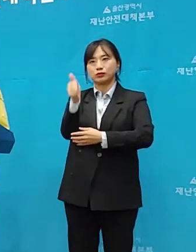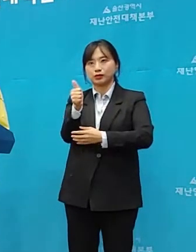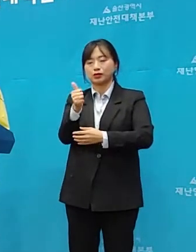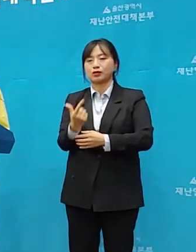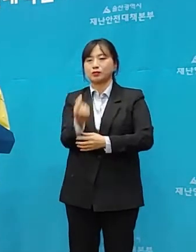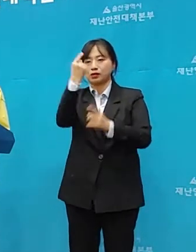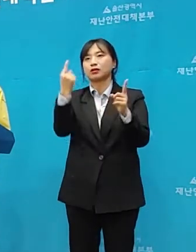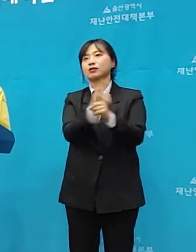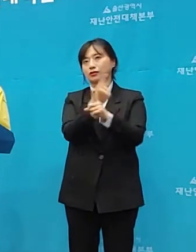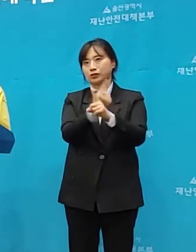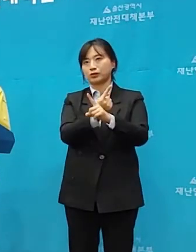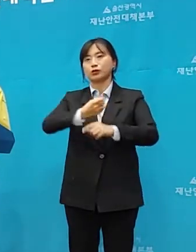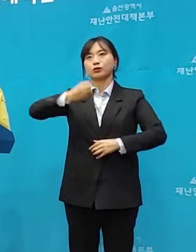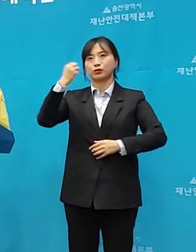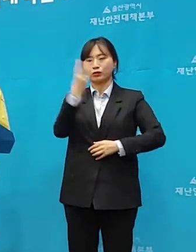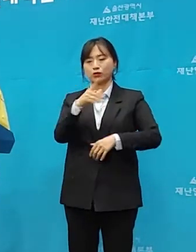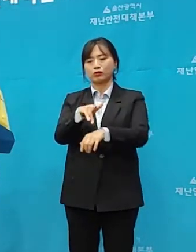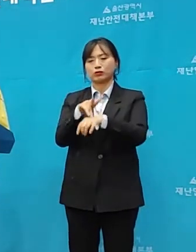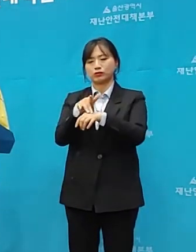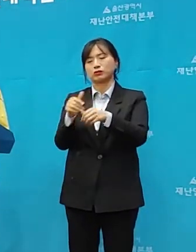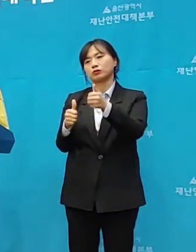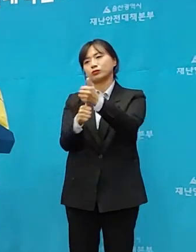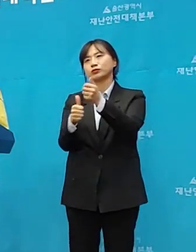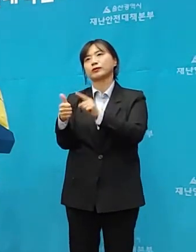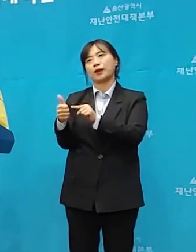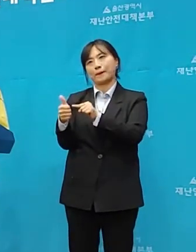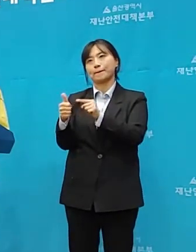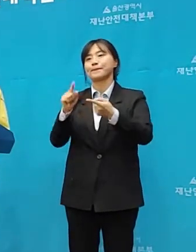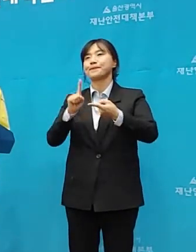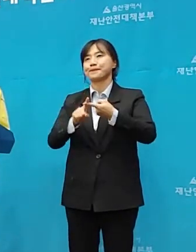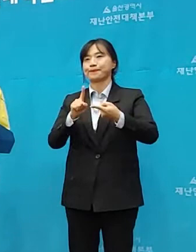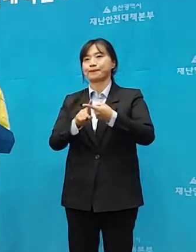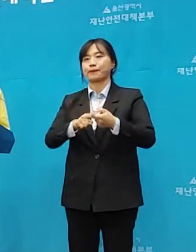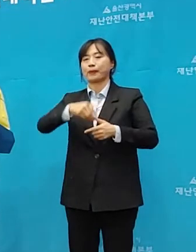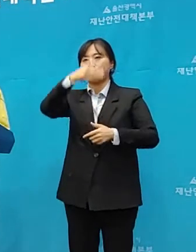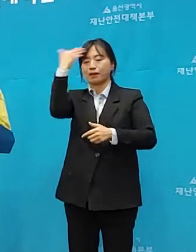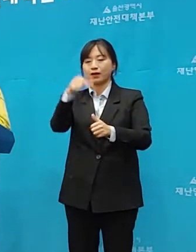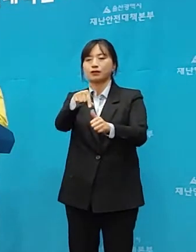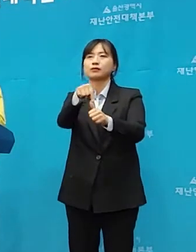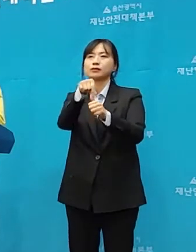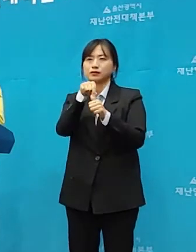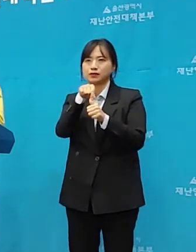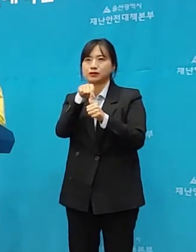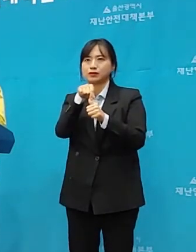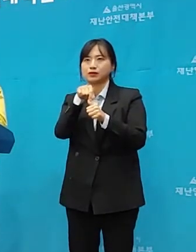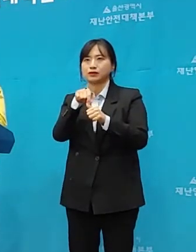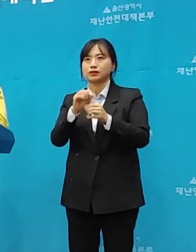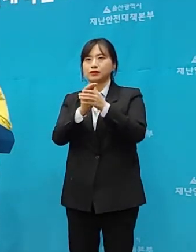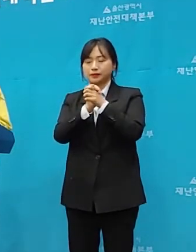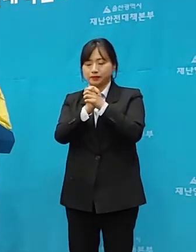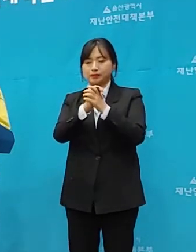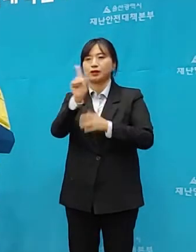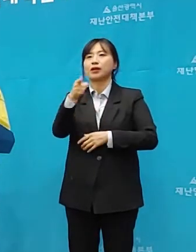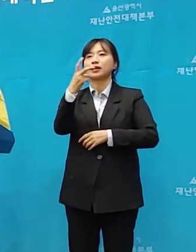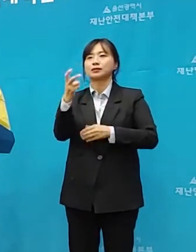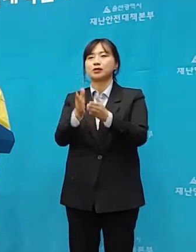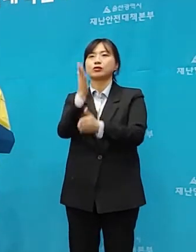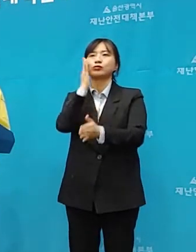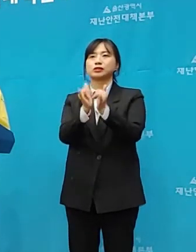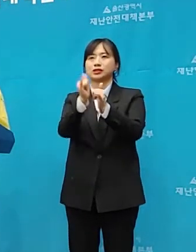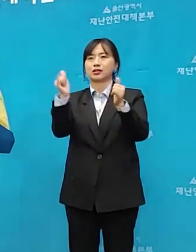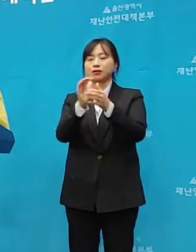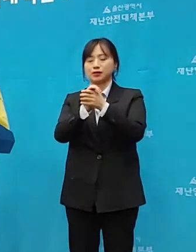빠른 치유와 실종 중인 부기장님의 무사 귀환을 120만 울산